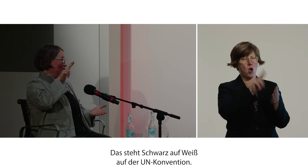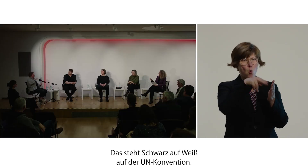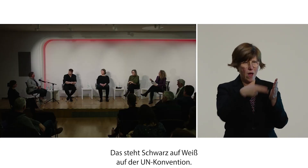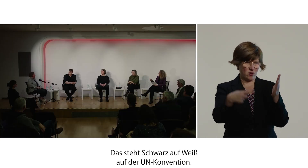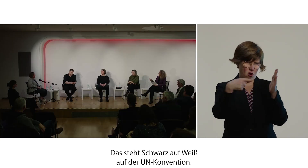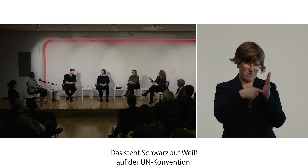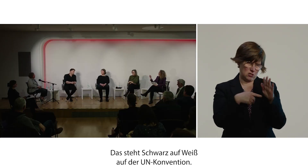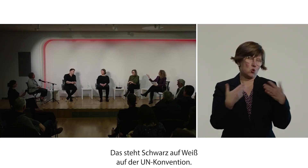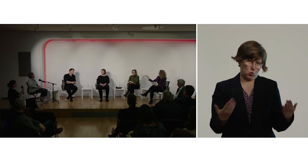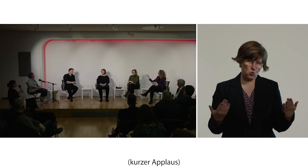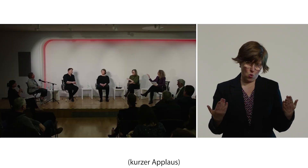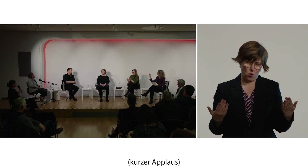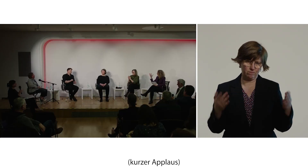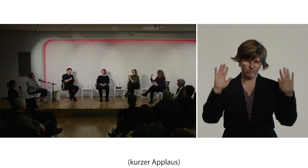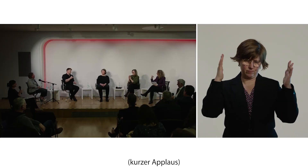UN-Konvention.